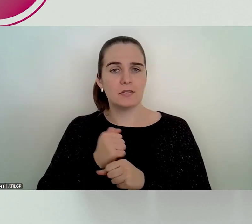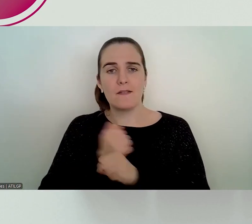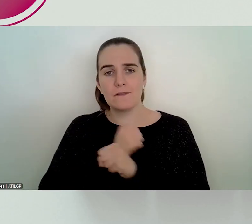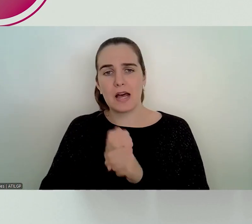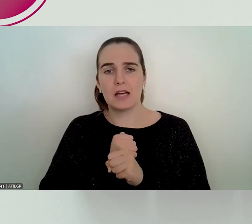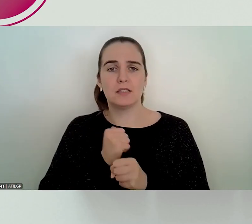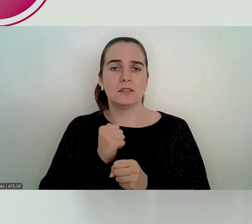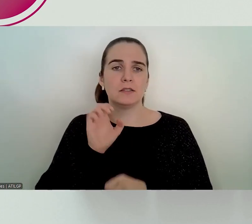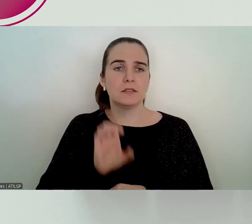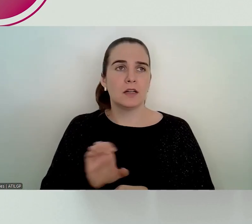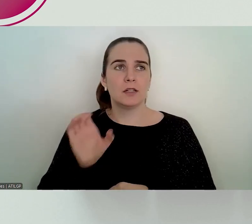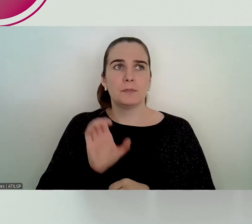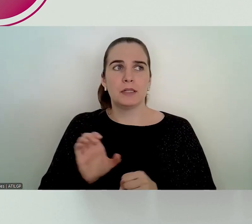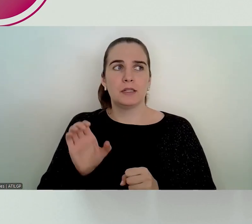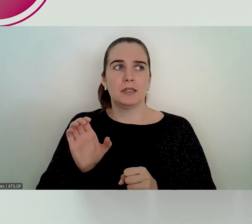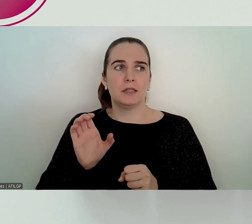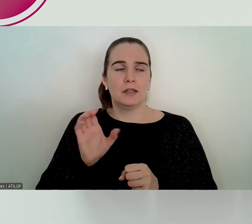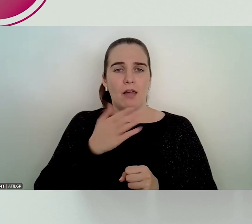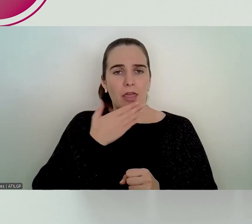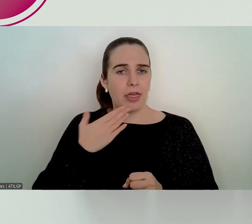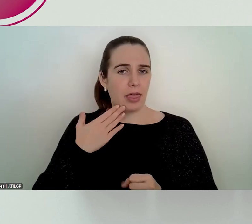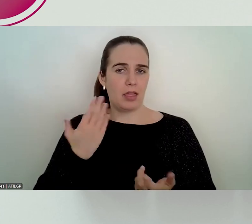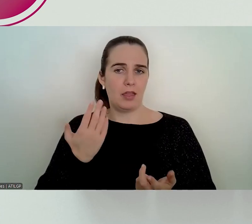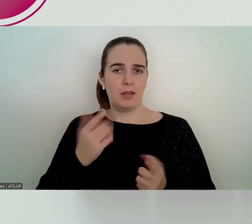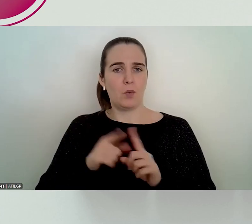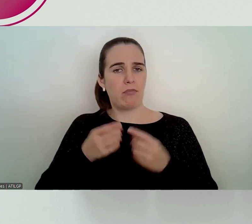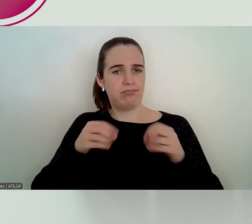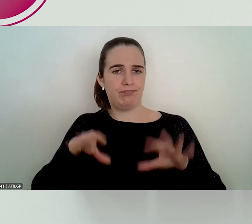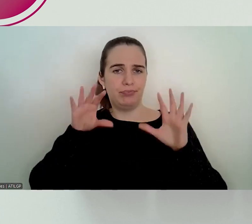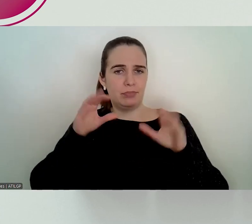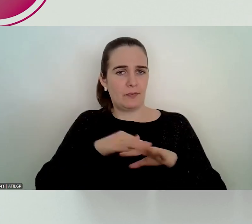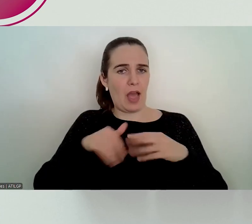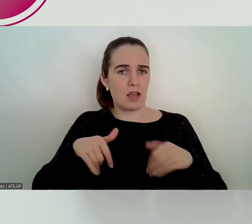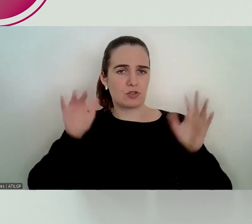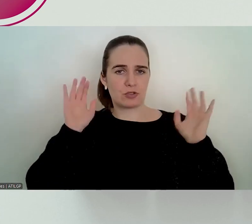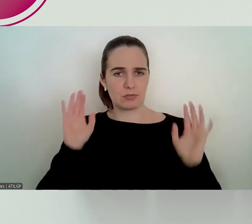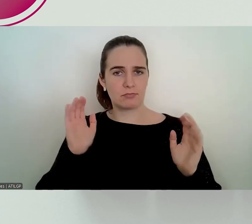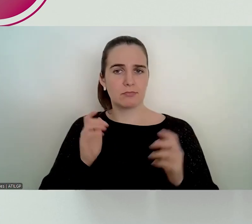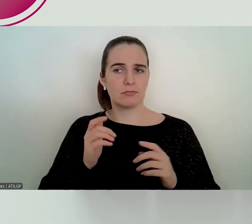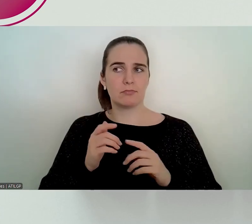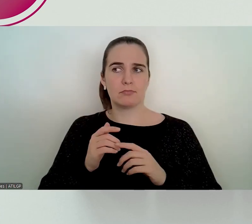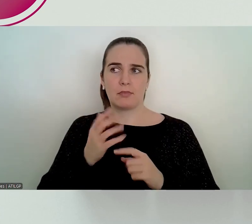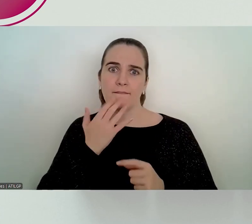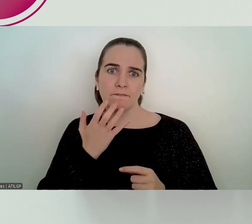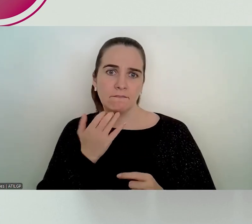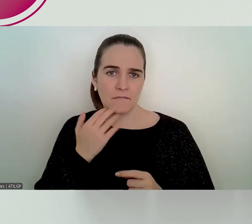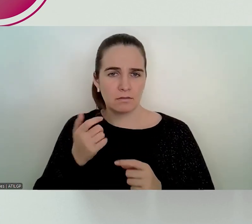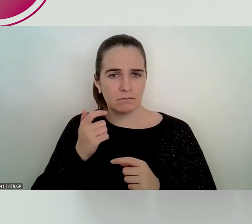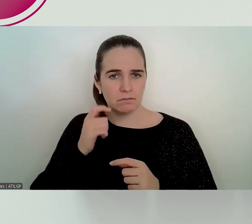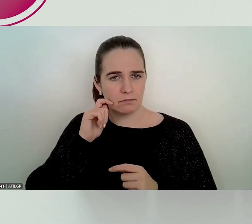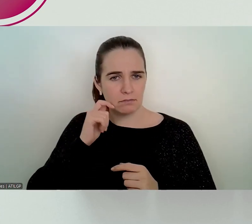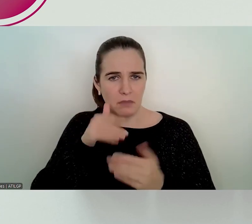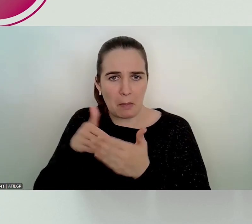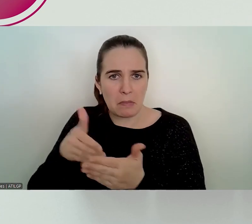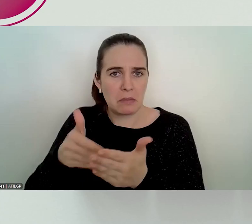sem maior, com desprendimento, portanto, sem maiores obstáculos,